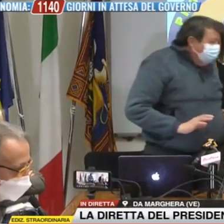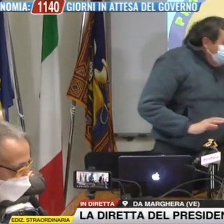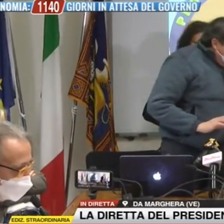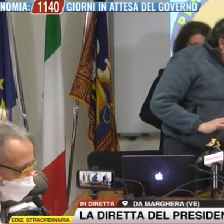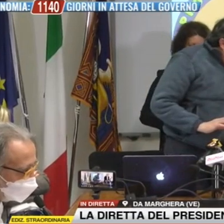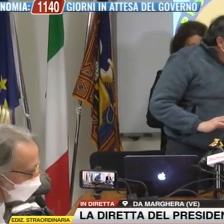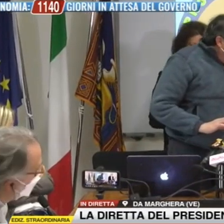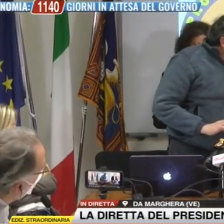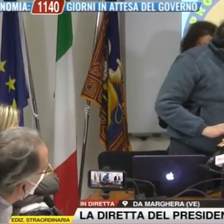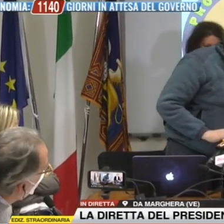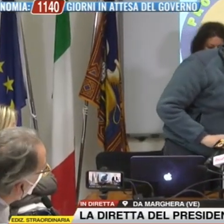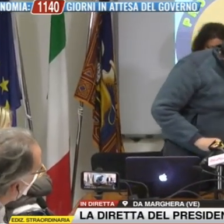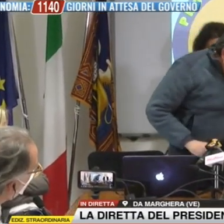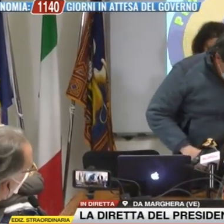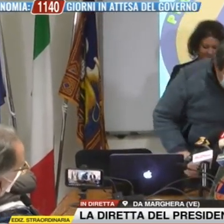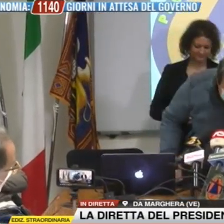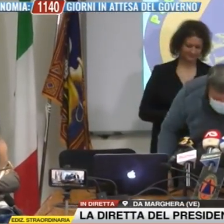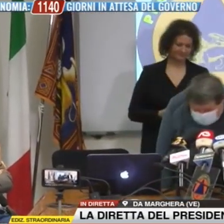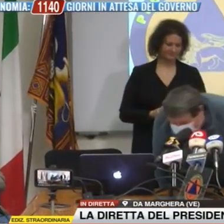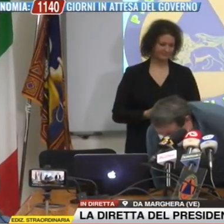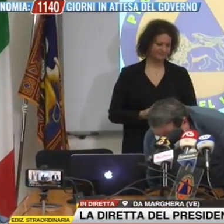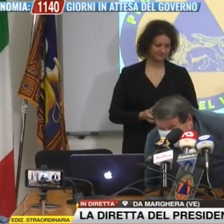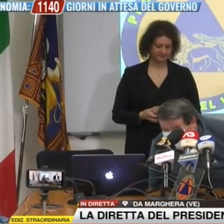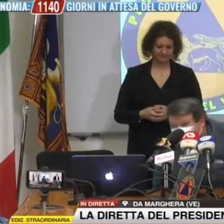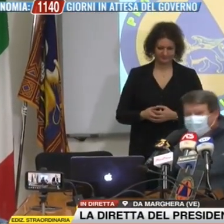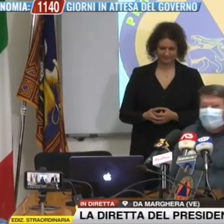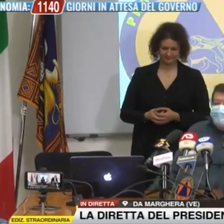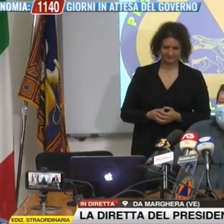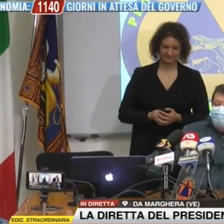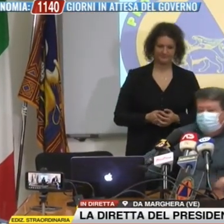Solo temporaneamente il posto. No, era già libero. È il suo Roni.